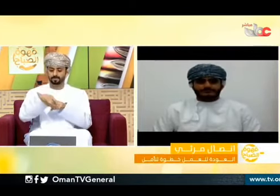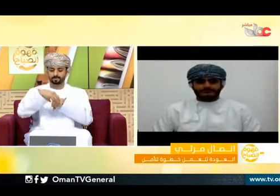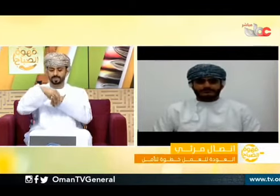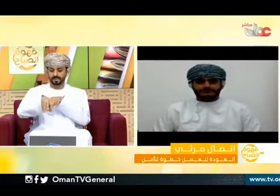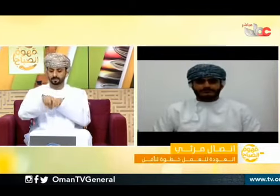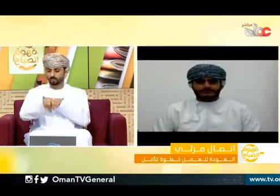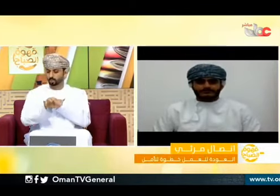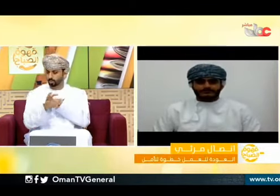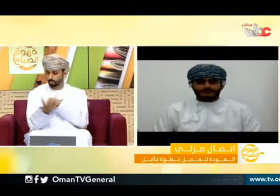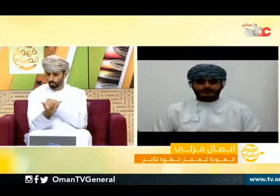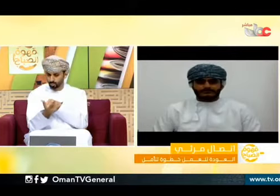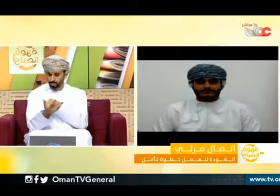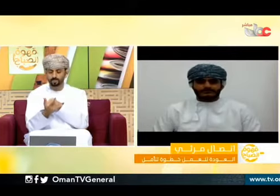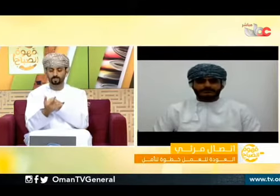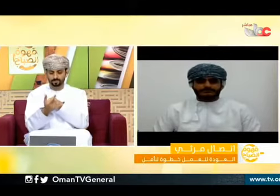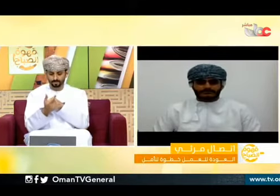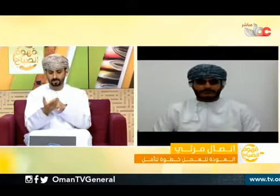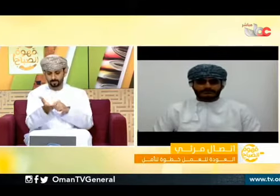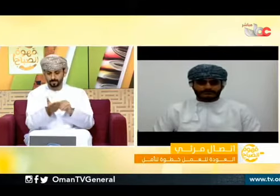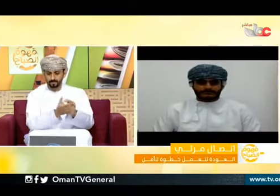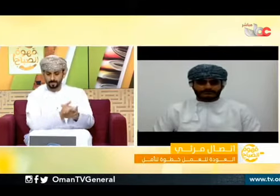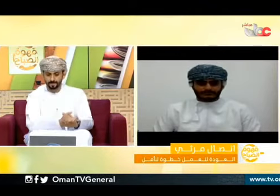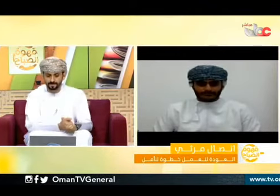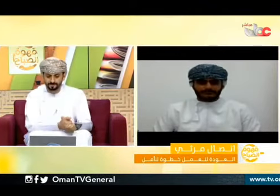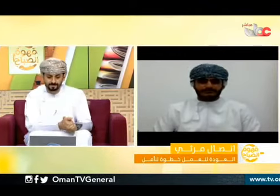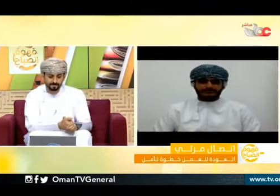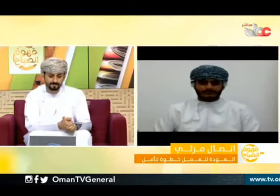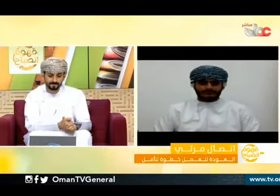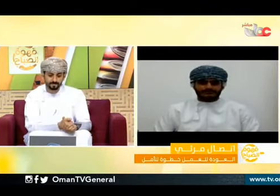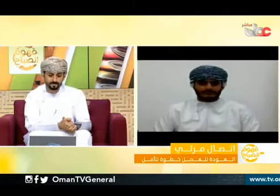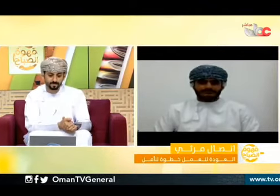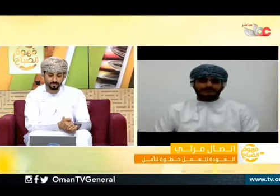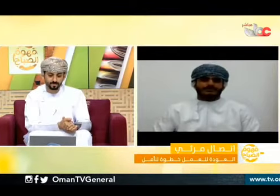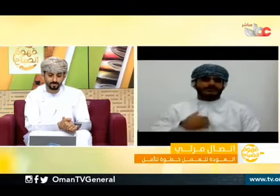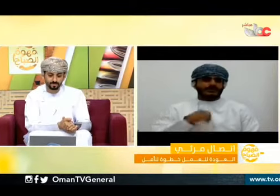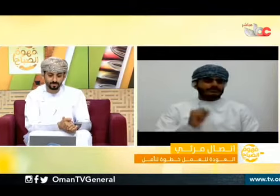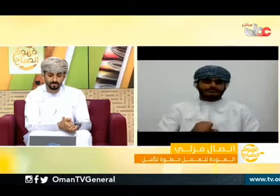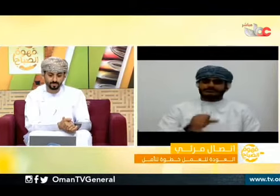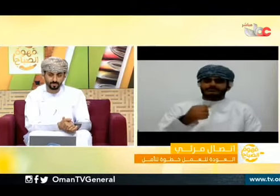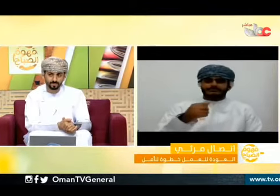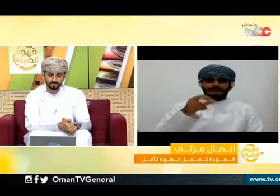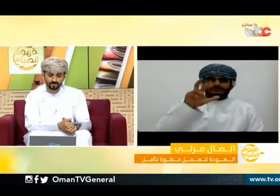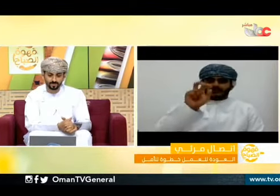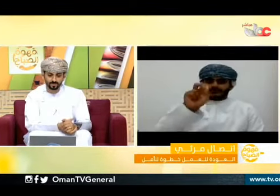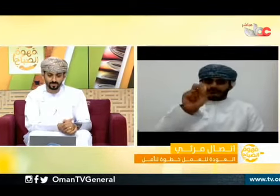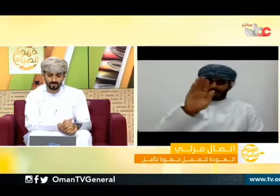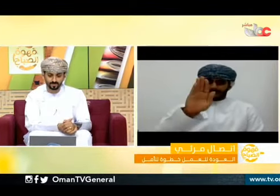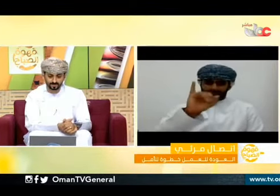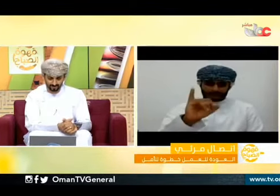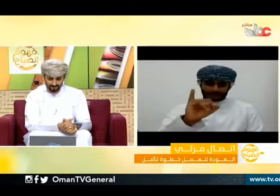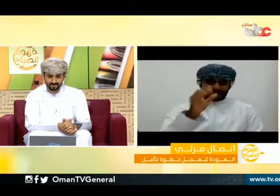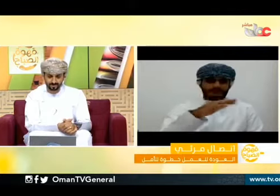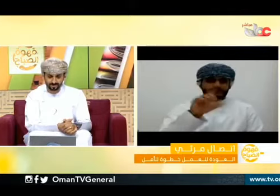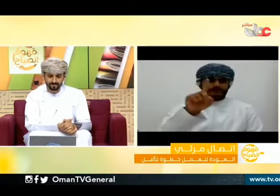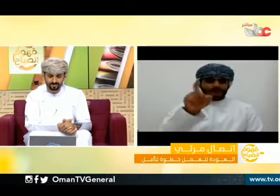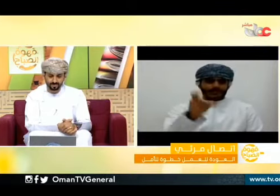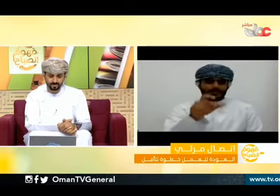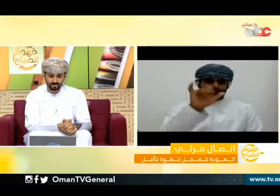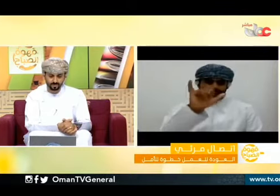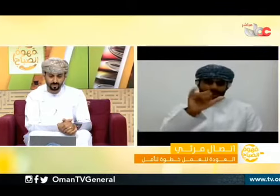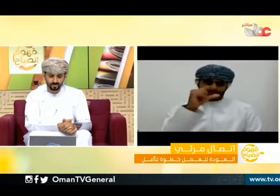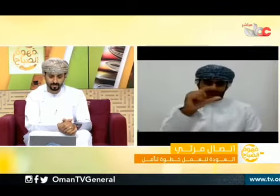هناك في أي قسم، في أي دائرة تعمل داخل الجهاز؟ نعم، أعمل في هذا في